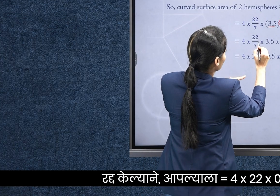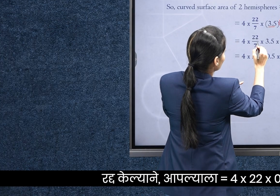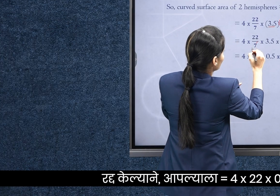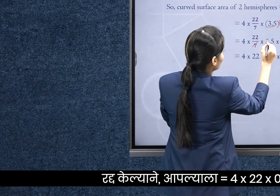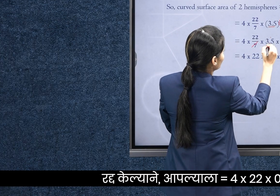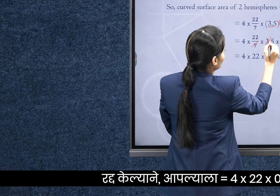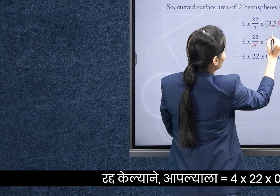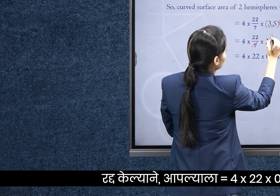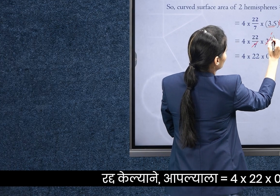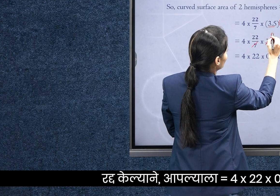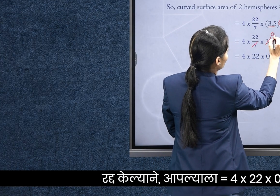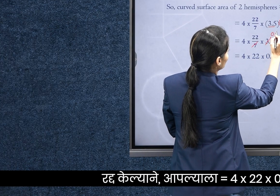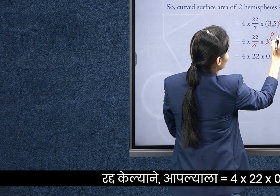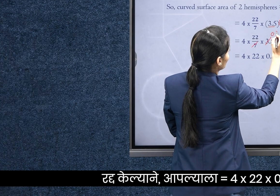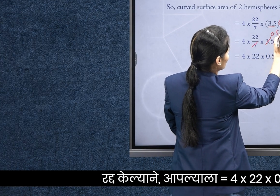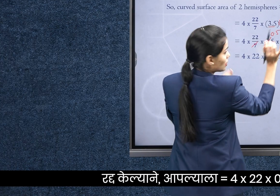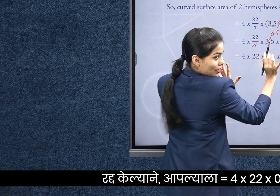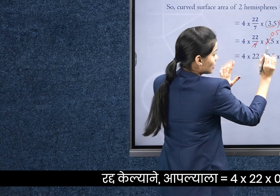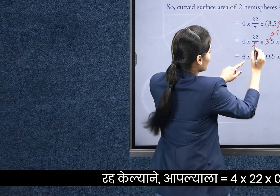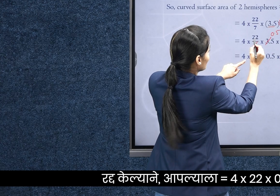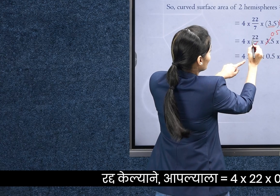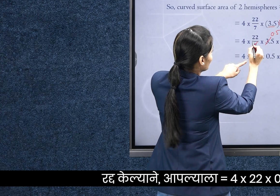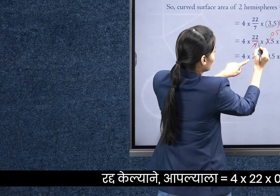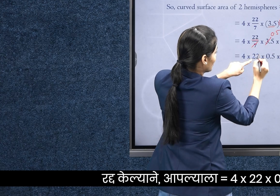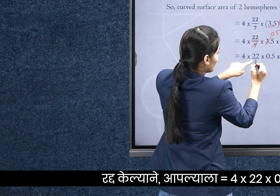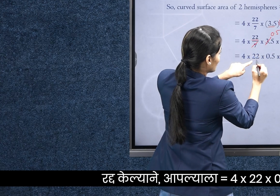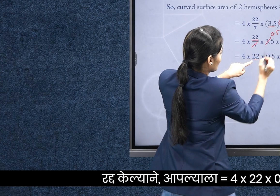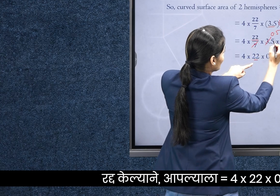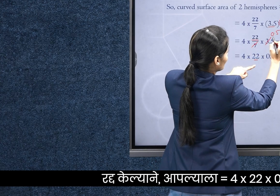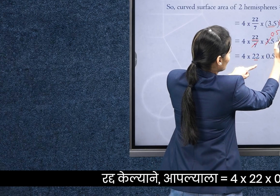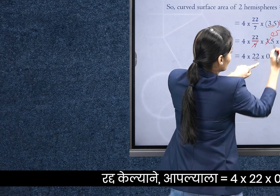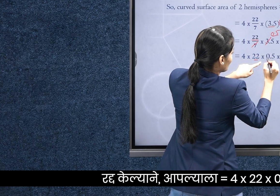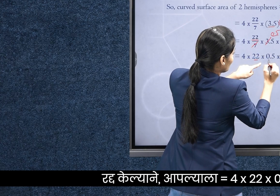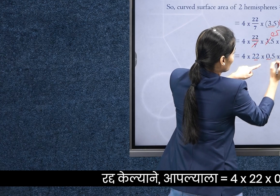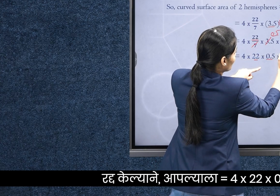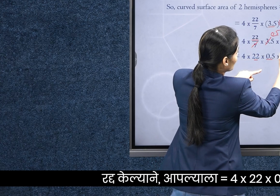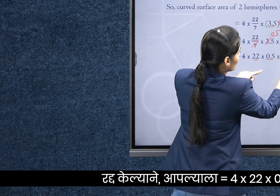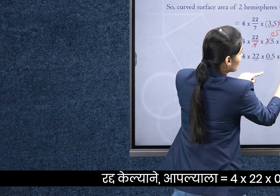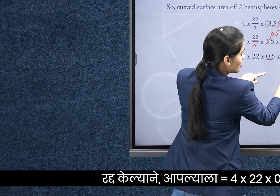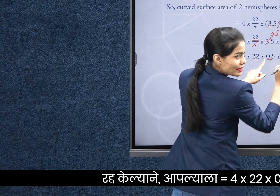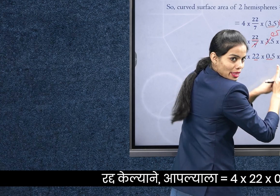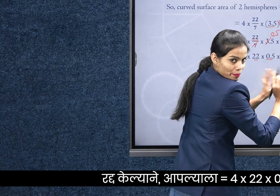बरोबर 4 गुणिले 22 गुणिले 0.5 गुणिले 3.5 मिळते.